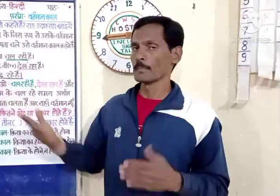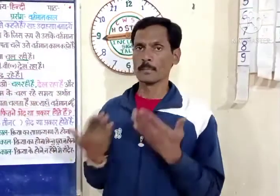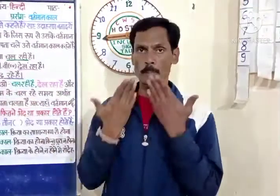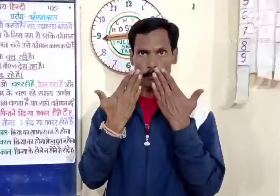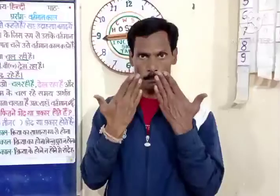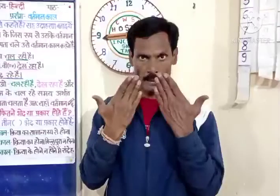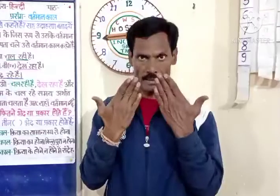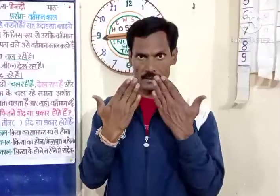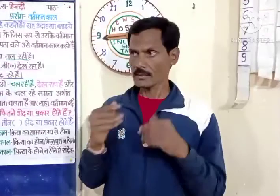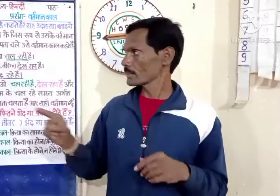पढ़